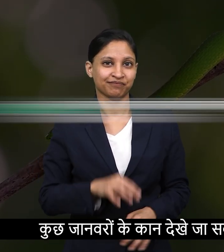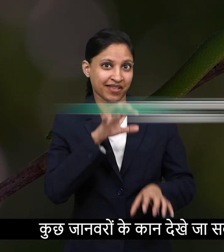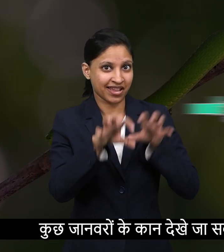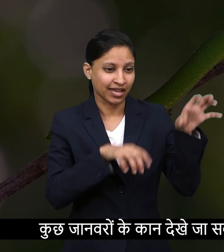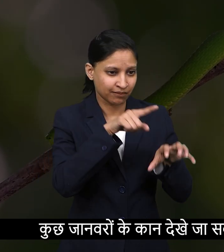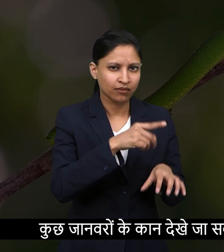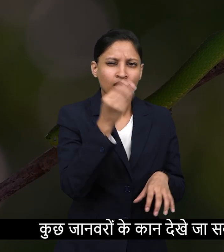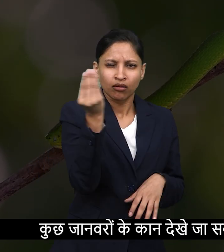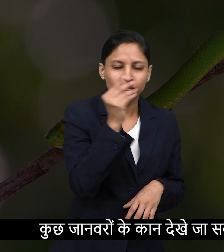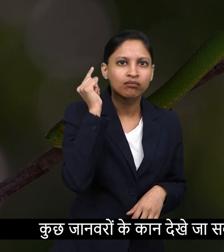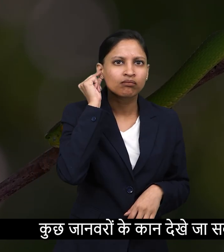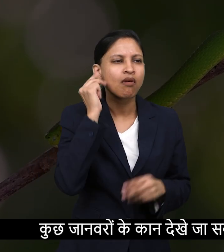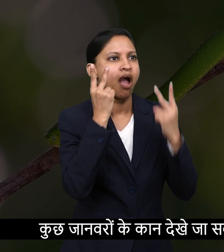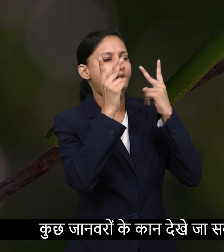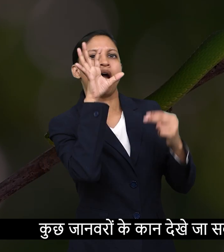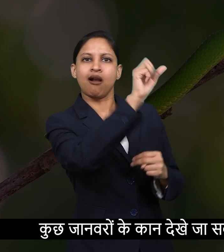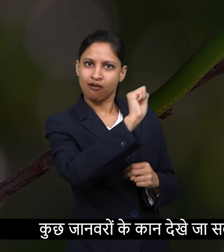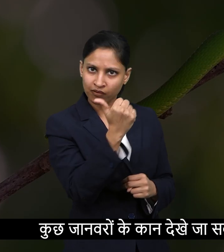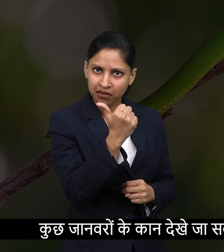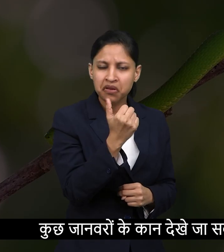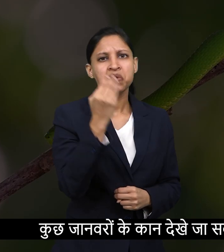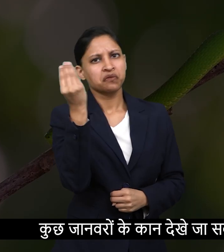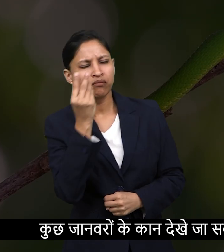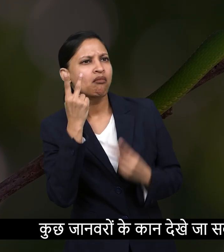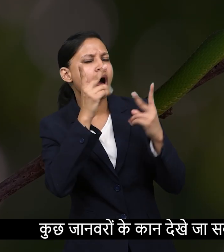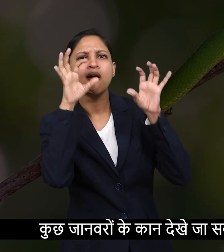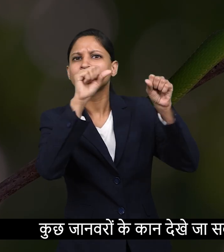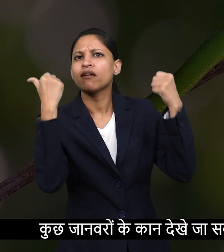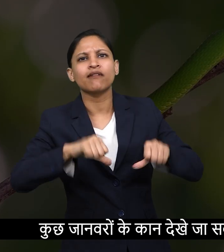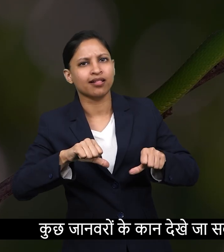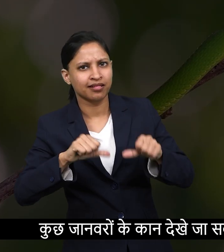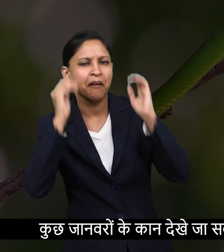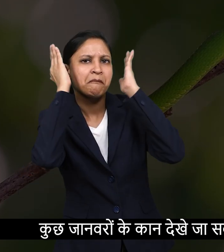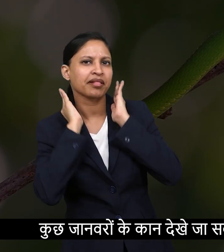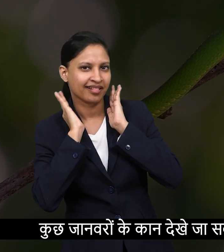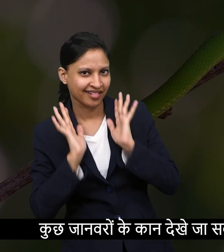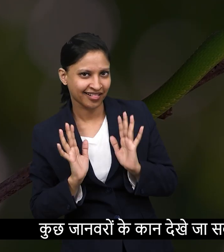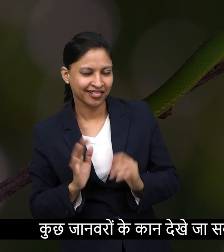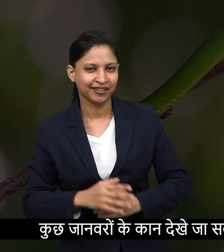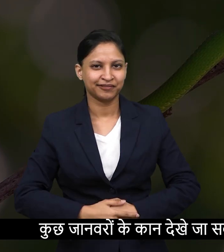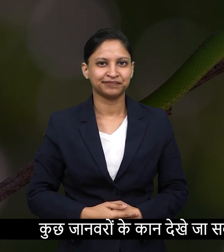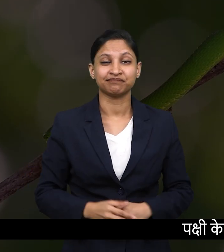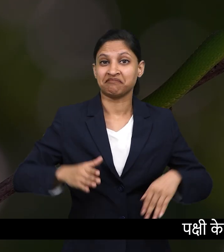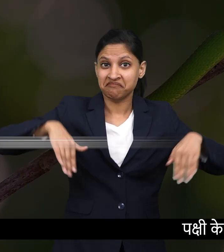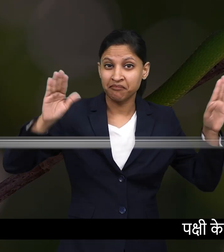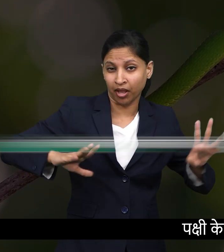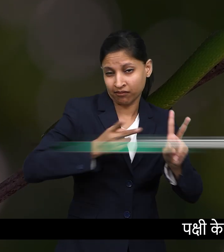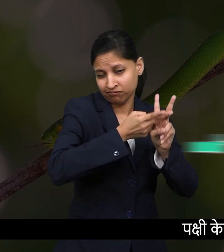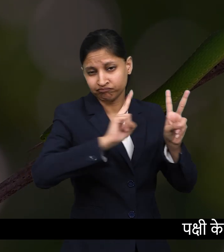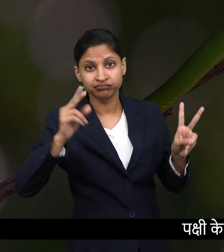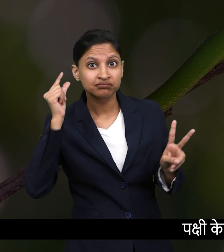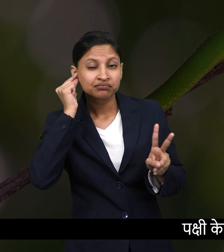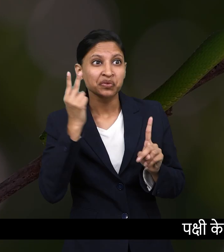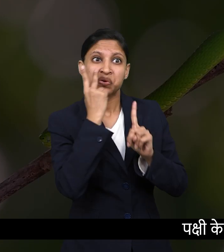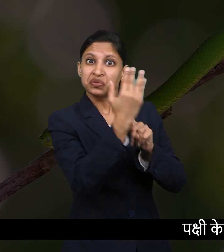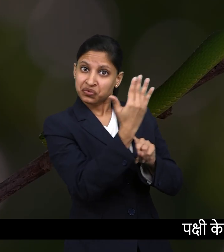कुछ जानवरों के कान देखे जा सकते हैं, लेकिन कुछ जानवरों के कान देखे नहीं जा सकते। पक्षी के कान